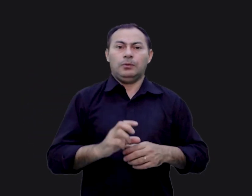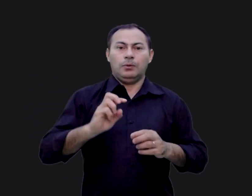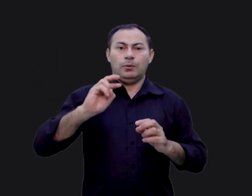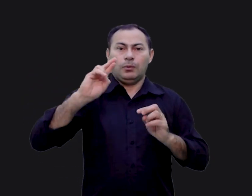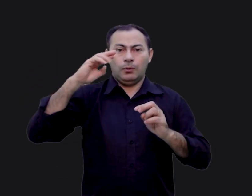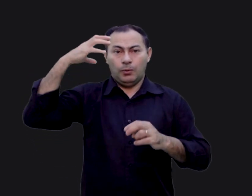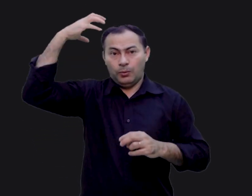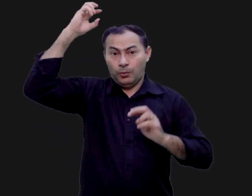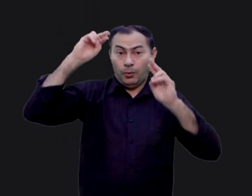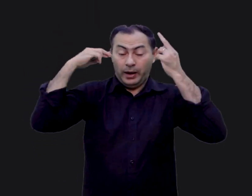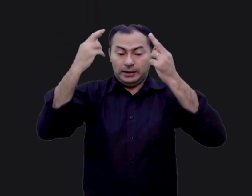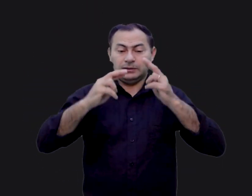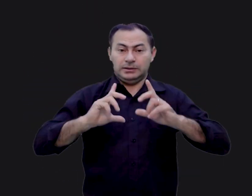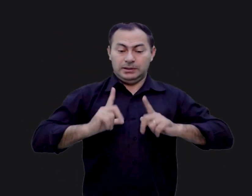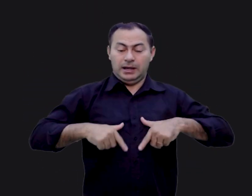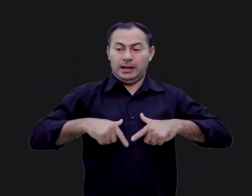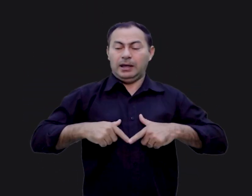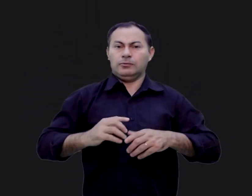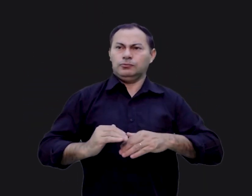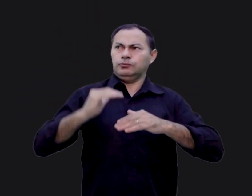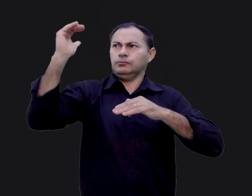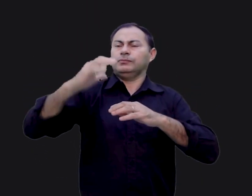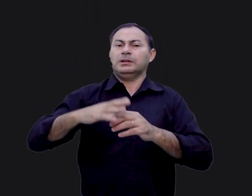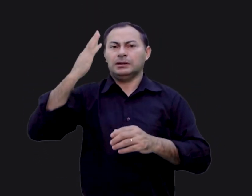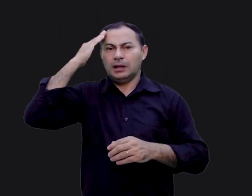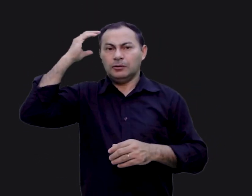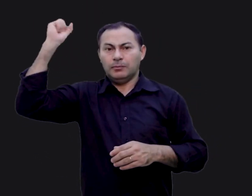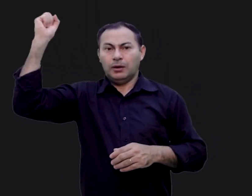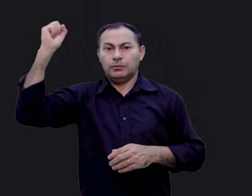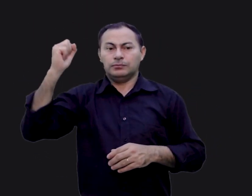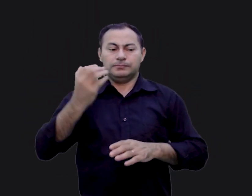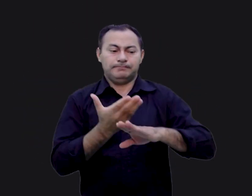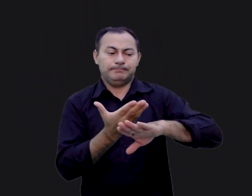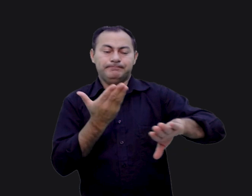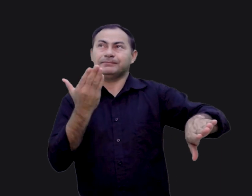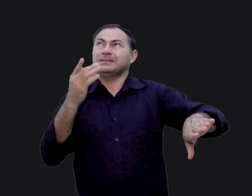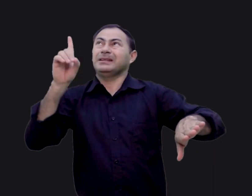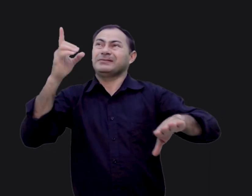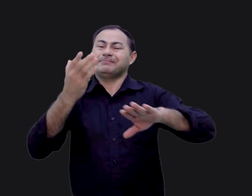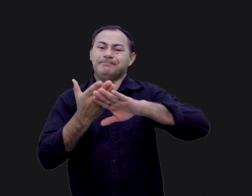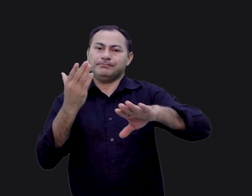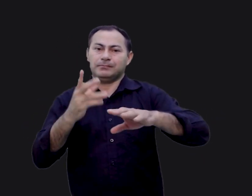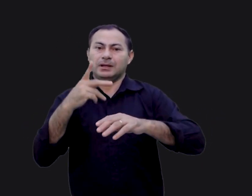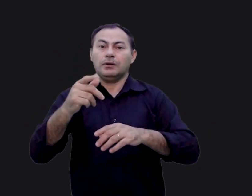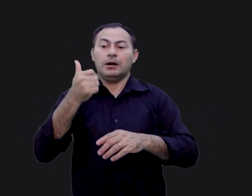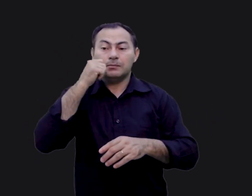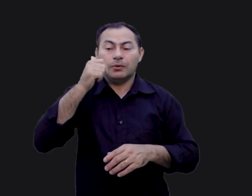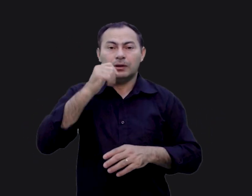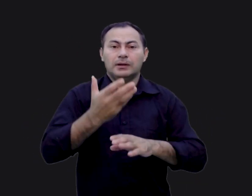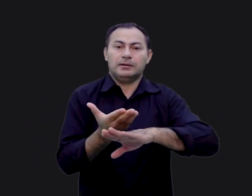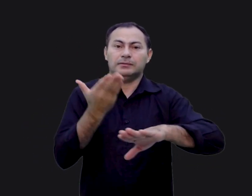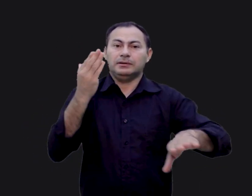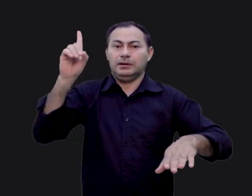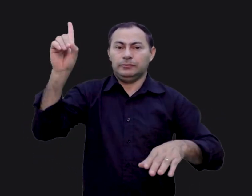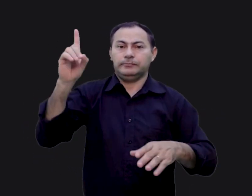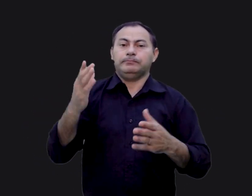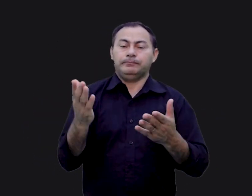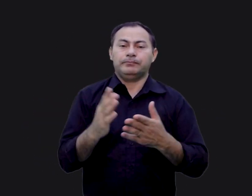Israel alcançou seu pico de glória, Salomão afastou-se de Deus. Na verdade, foram suas mulheres que o afastaram de